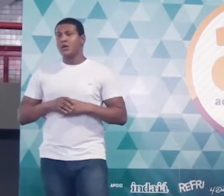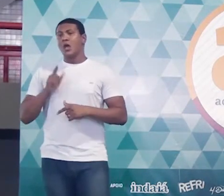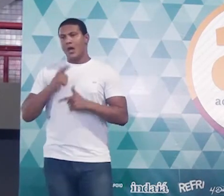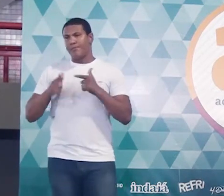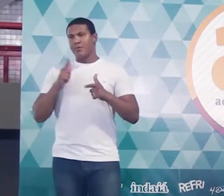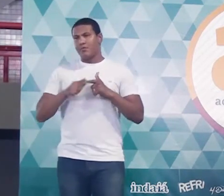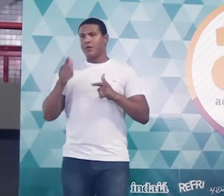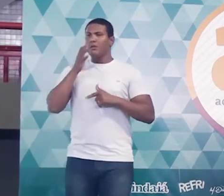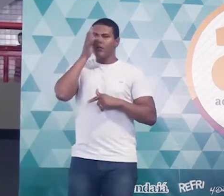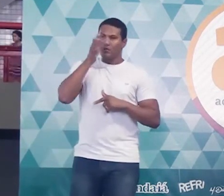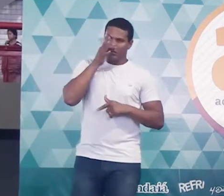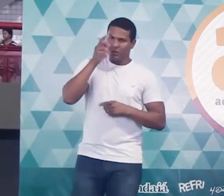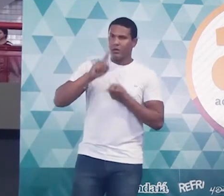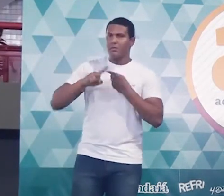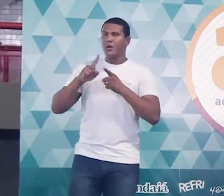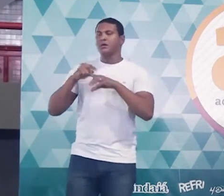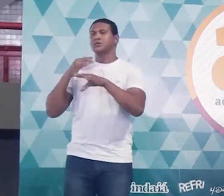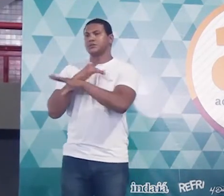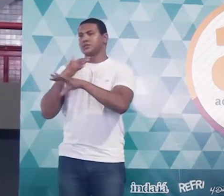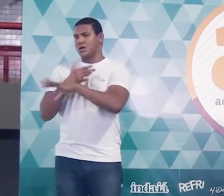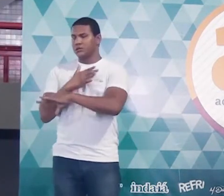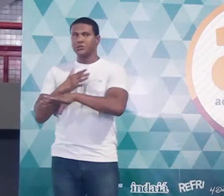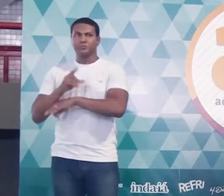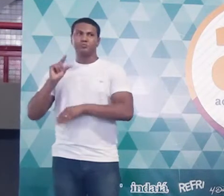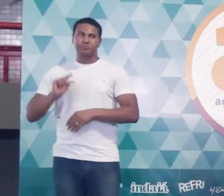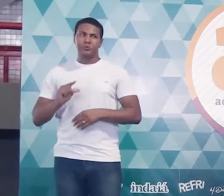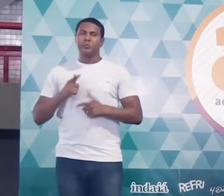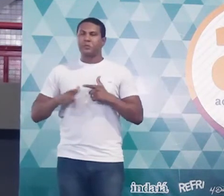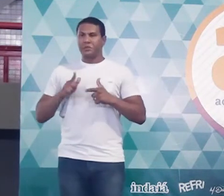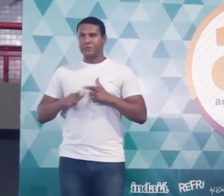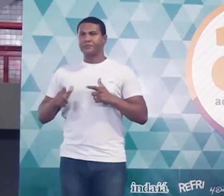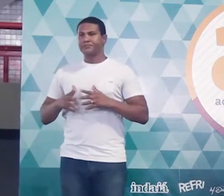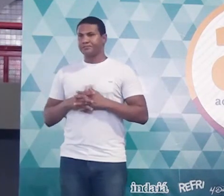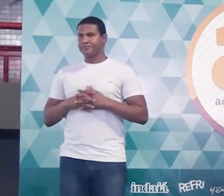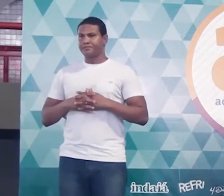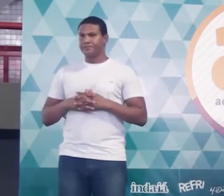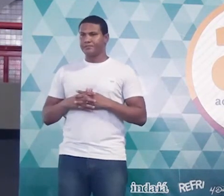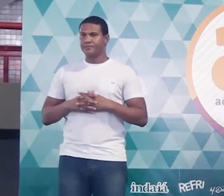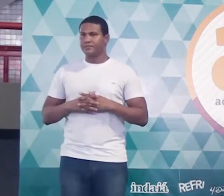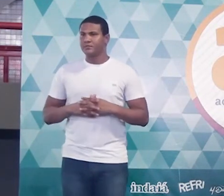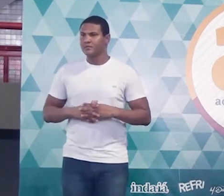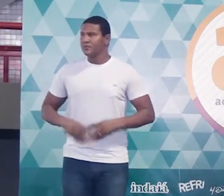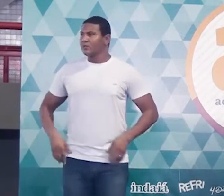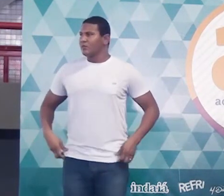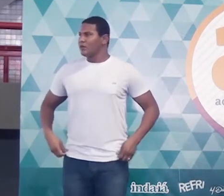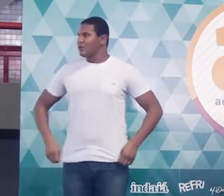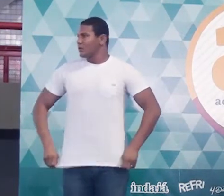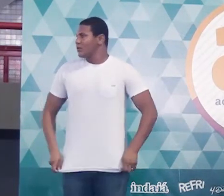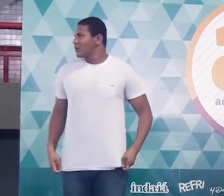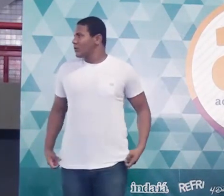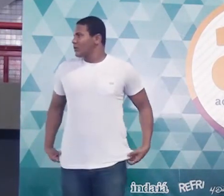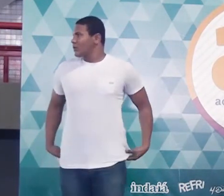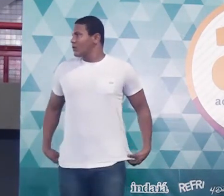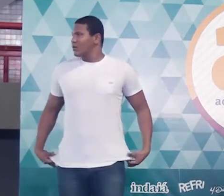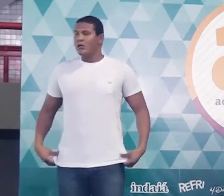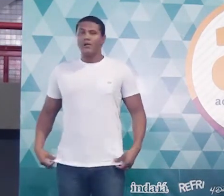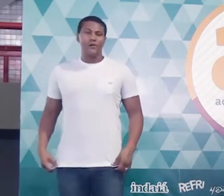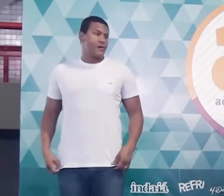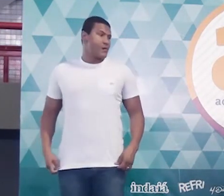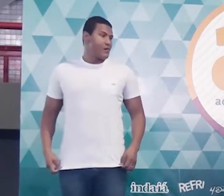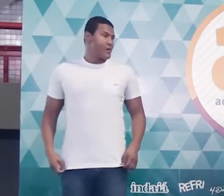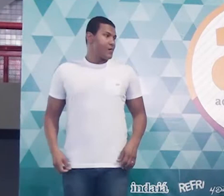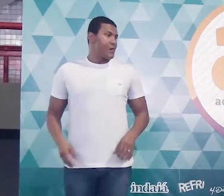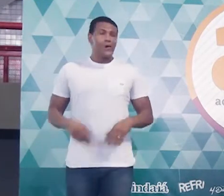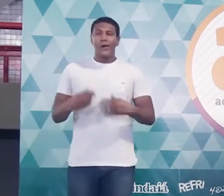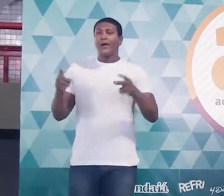plantas. É o que eu disse com